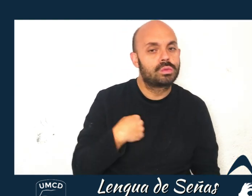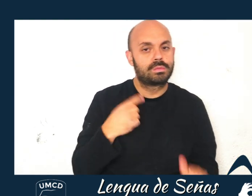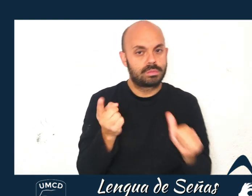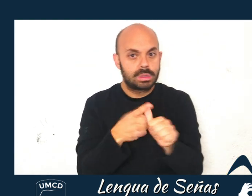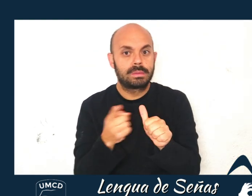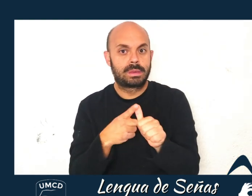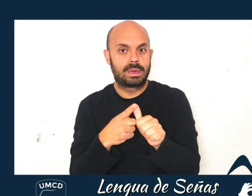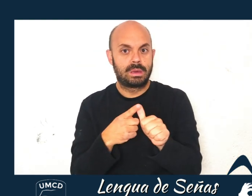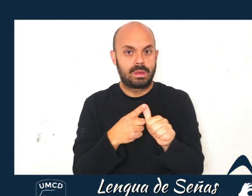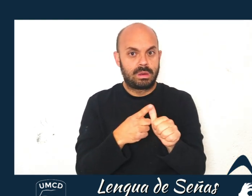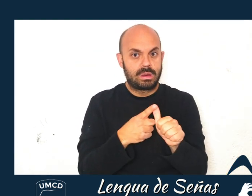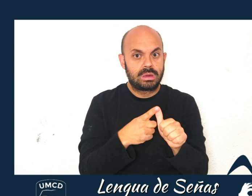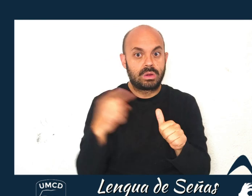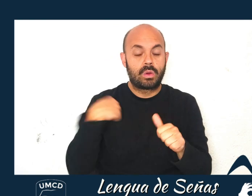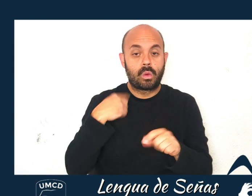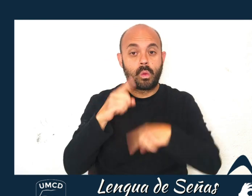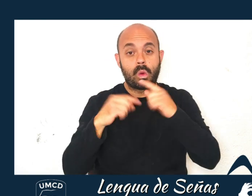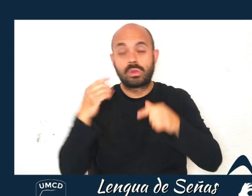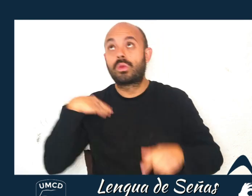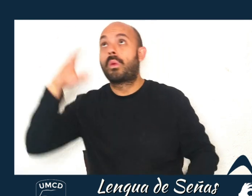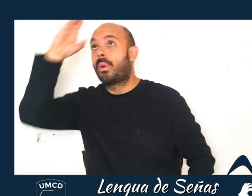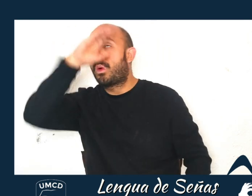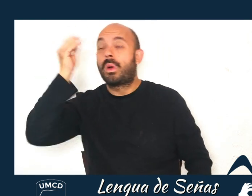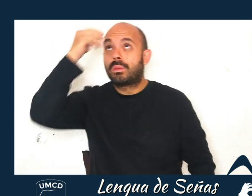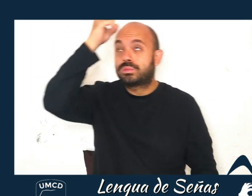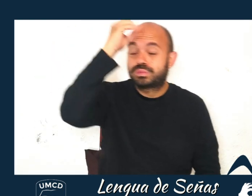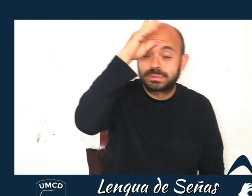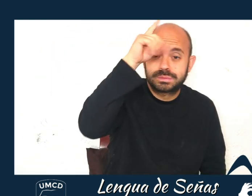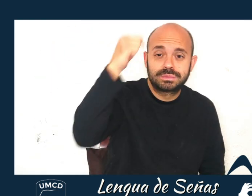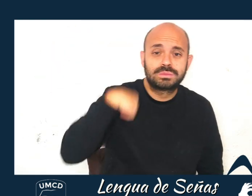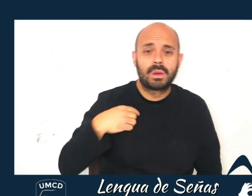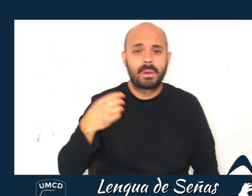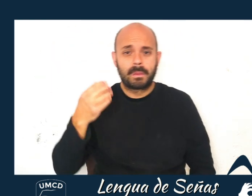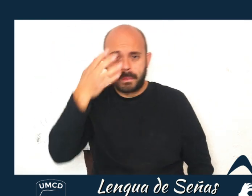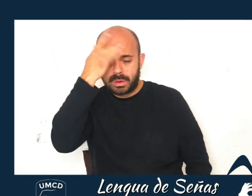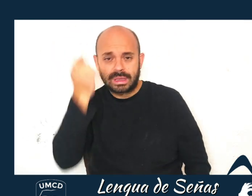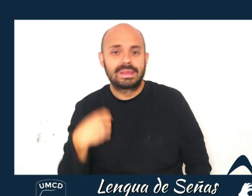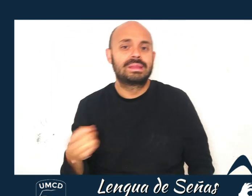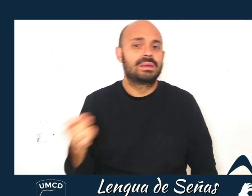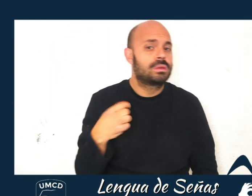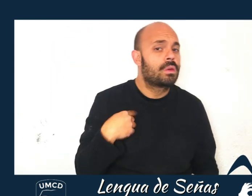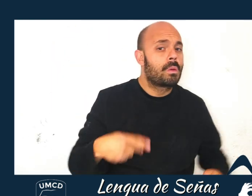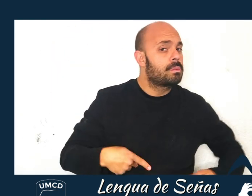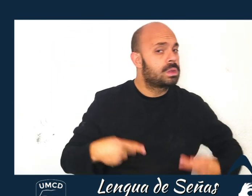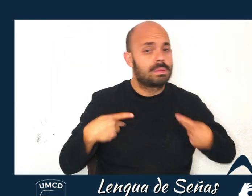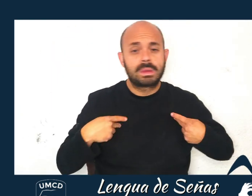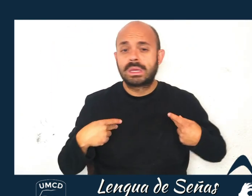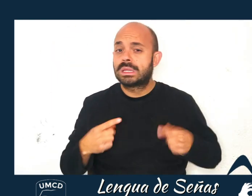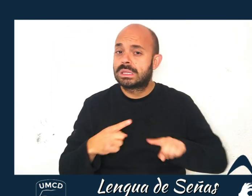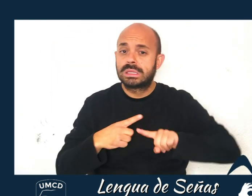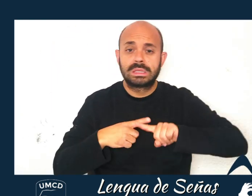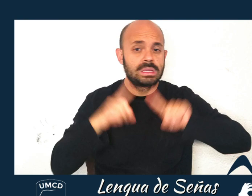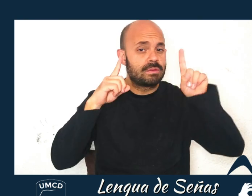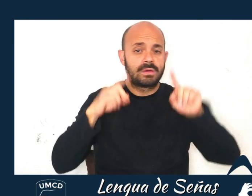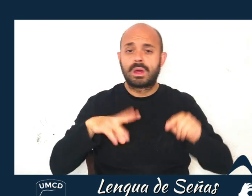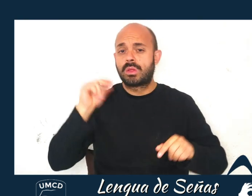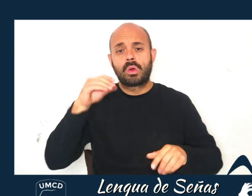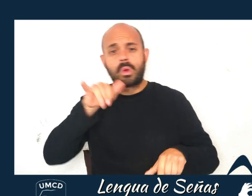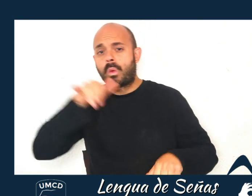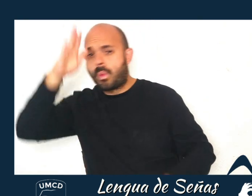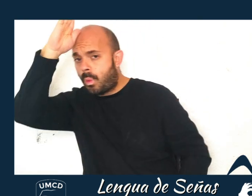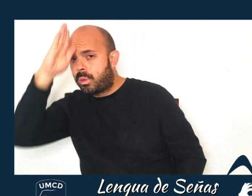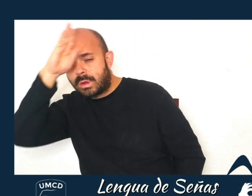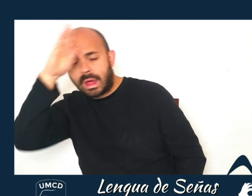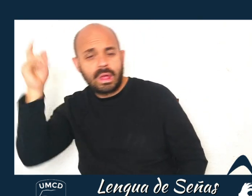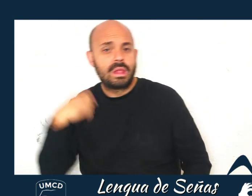el propósito de esa sabiduría, el propósito de alcanzar ese conocimiento es para ayudarme a mí a vivir en las veredas del